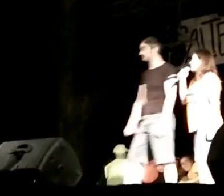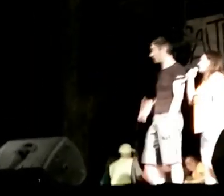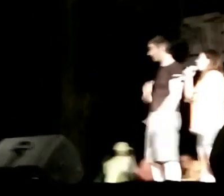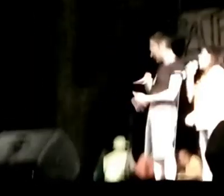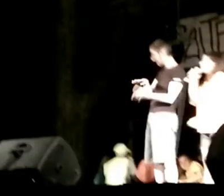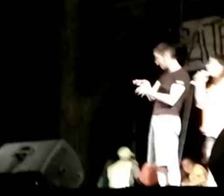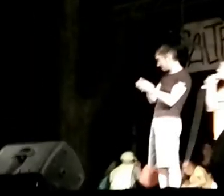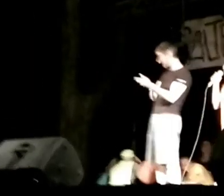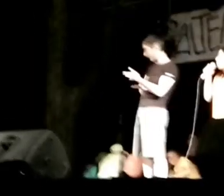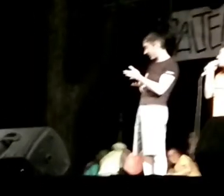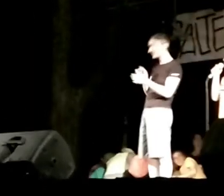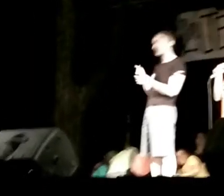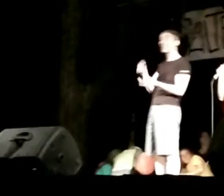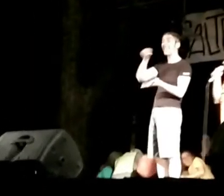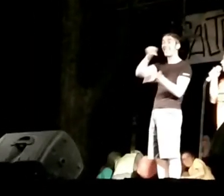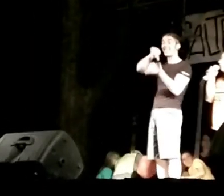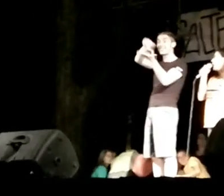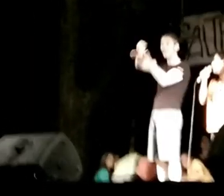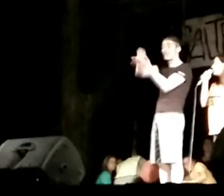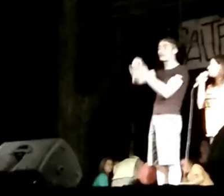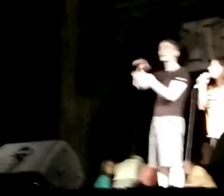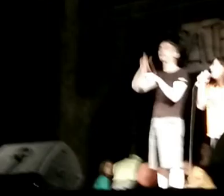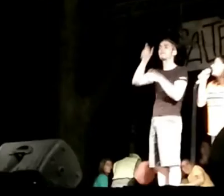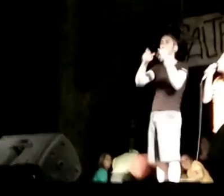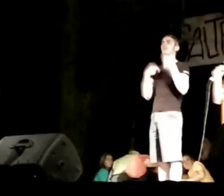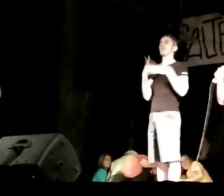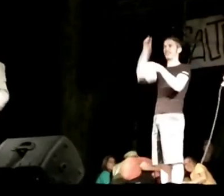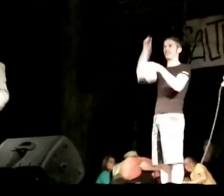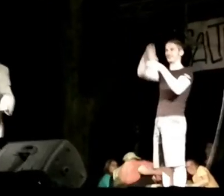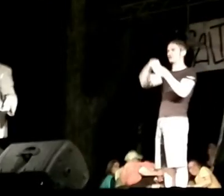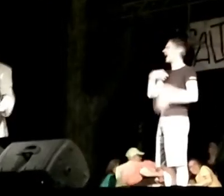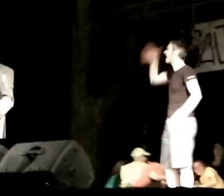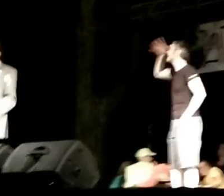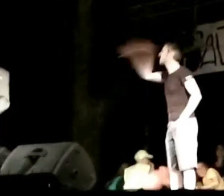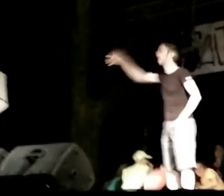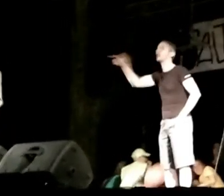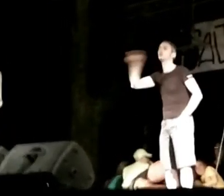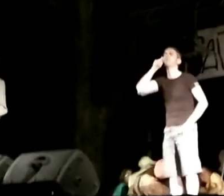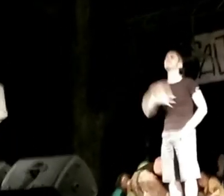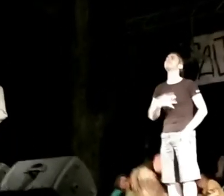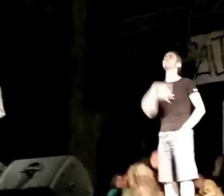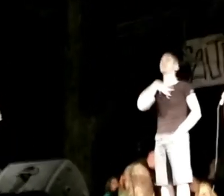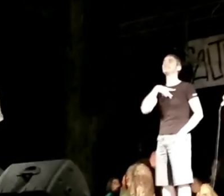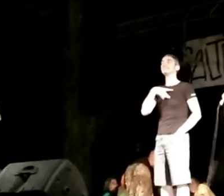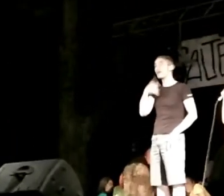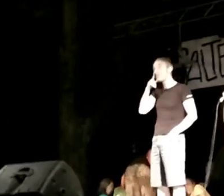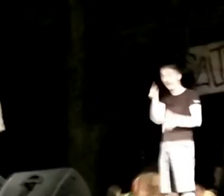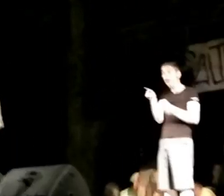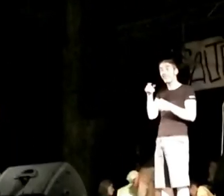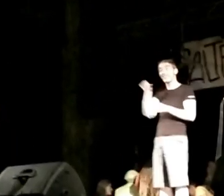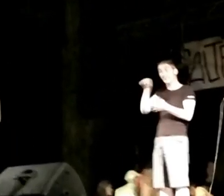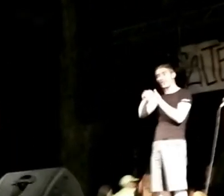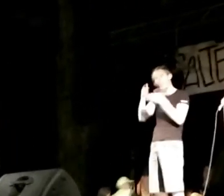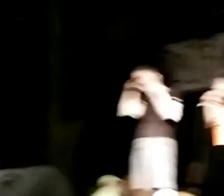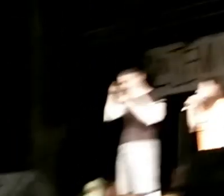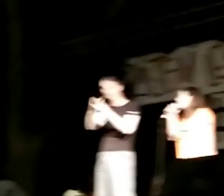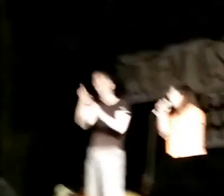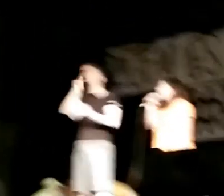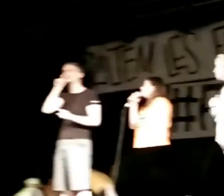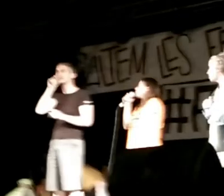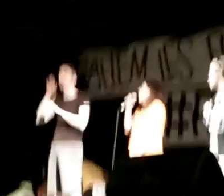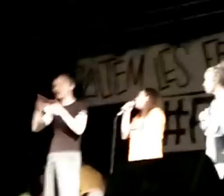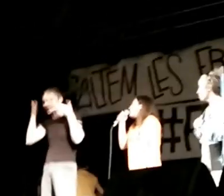Barcelona tiene que ser una ciudad para las personas que la habitamos. Estamos hartos de tantos turistas, de una ciudad hecha a medida de los turistas,